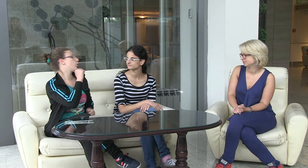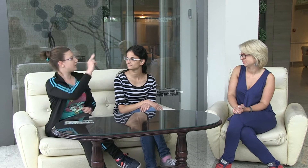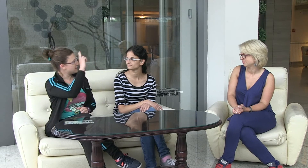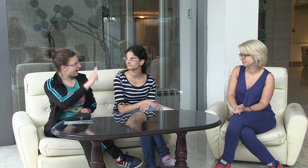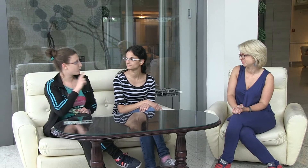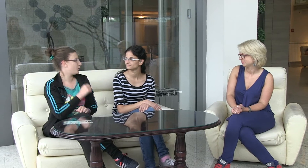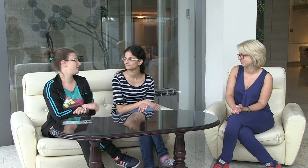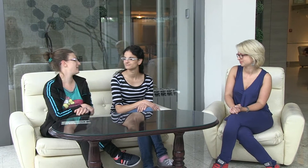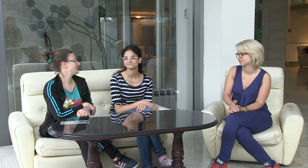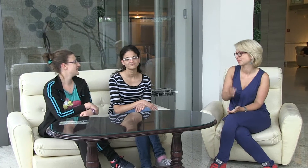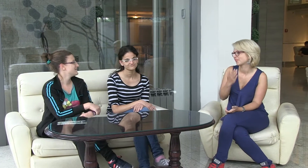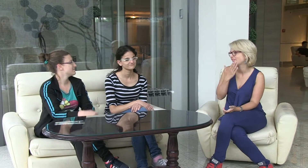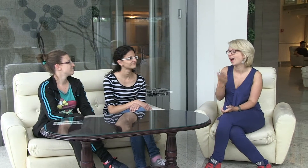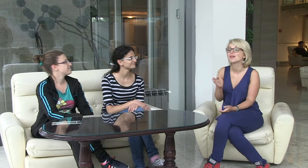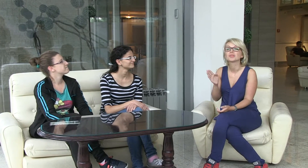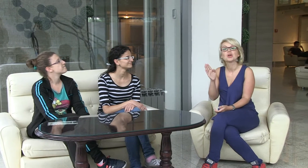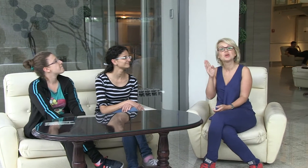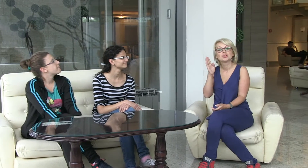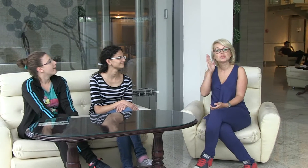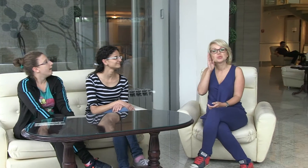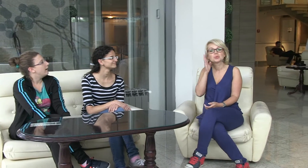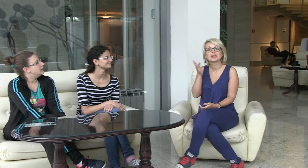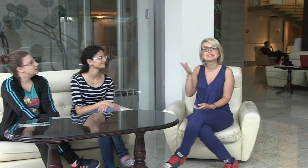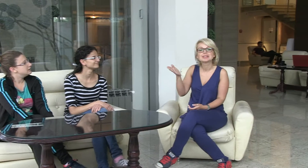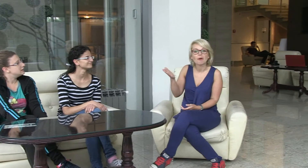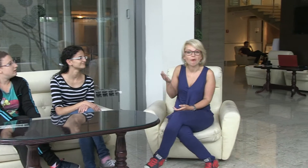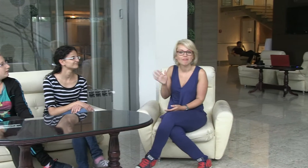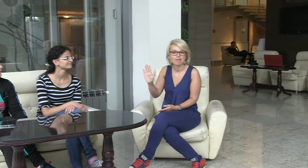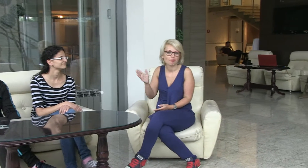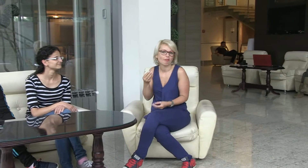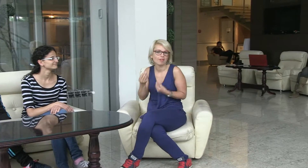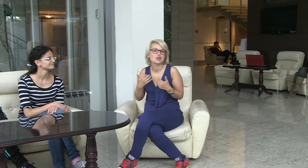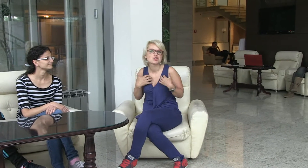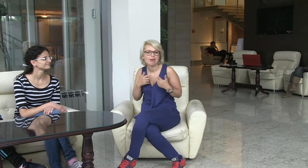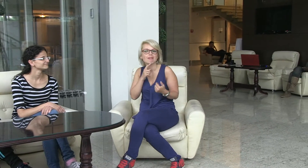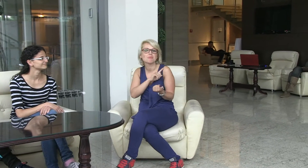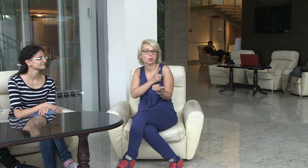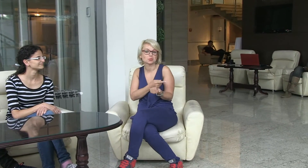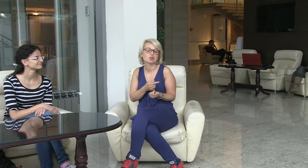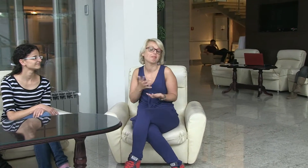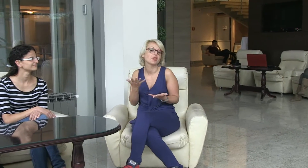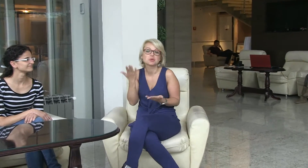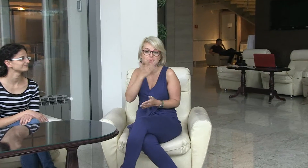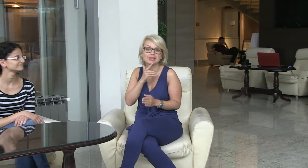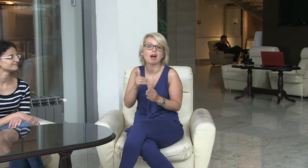nama bilo bolje, kompletno zajednici grupi. Hvala vam. Čuli ste njihov komentar i njihove